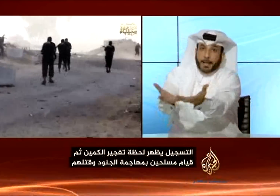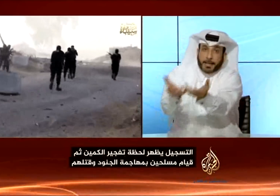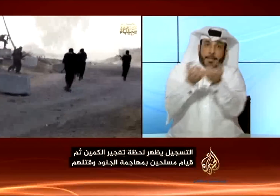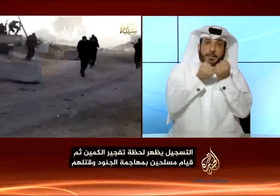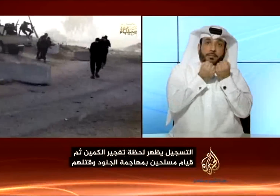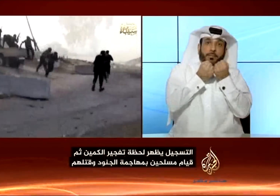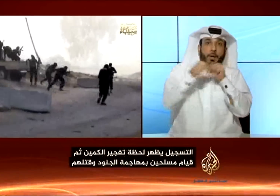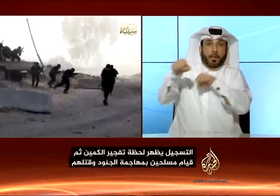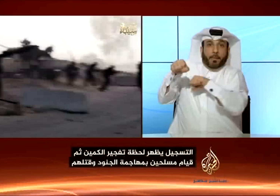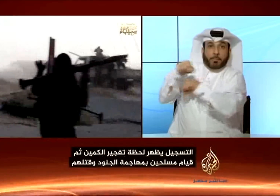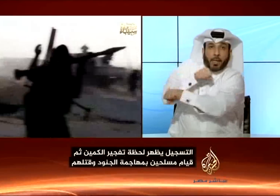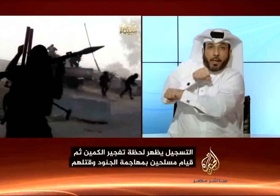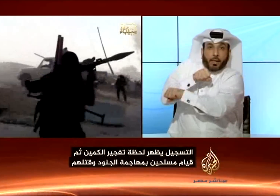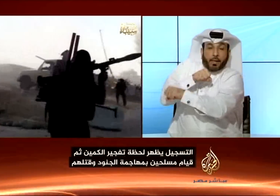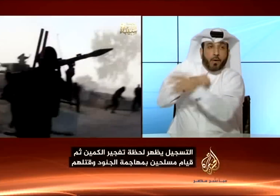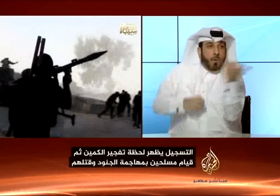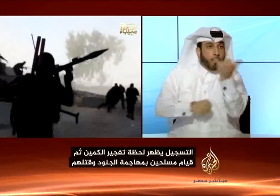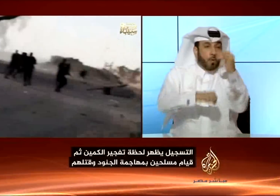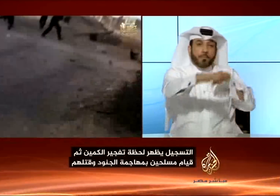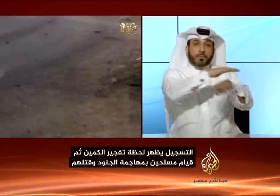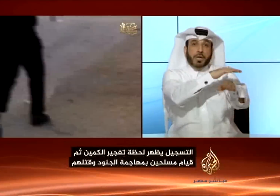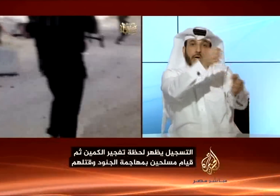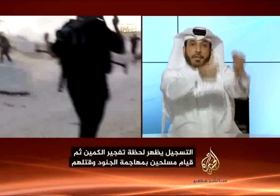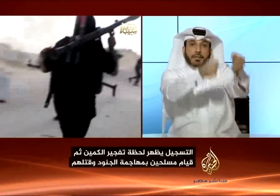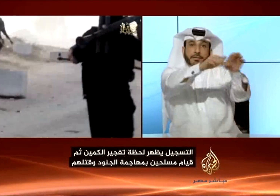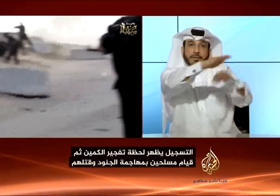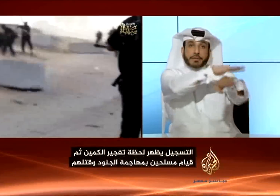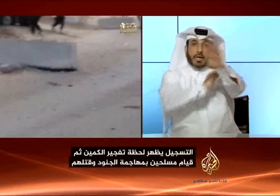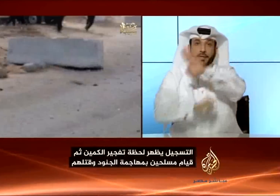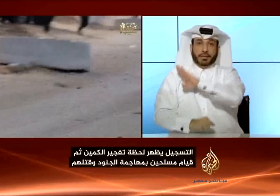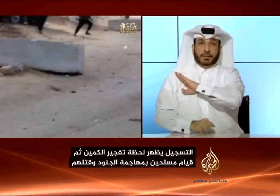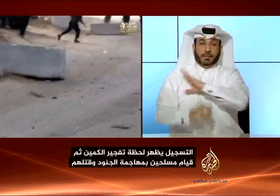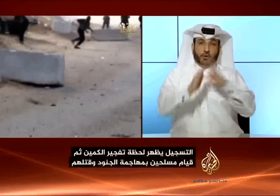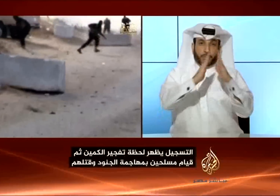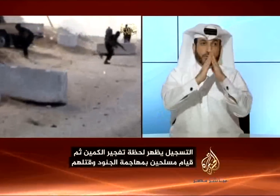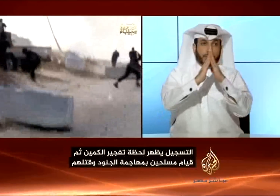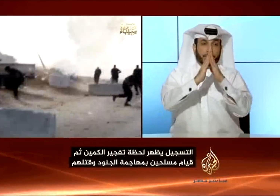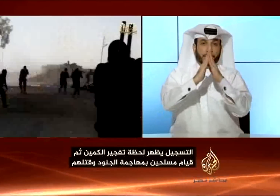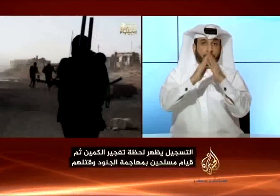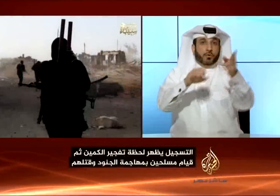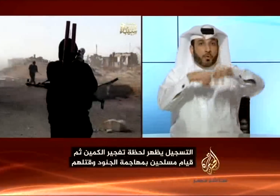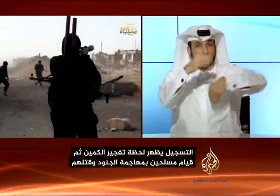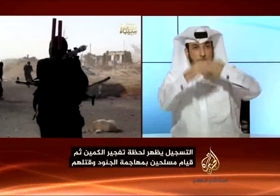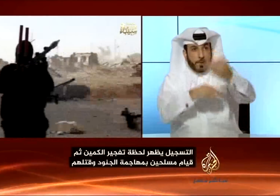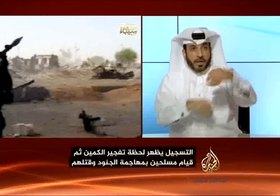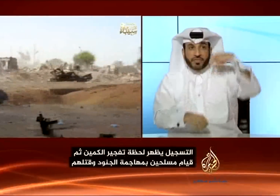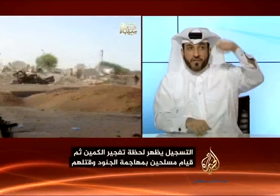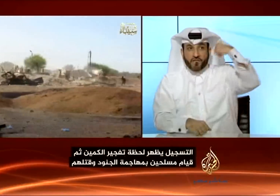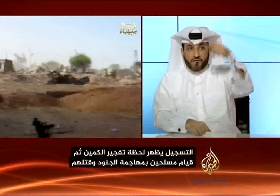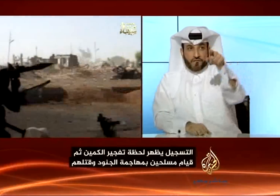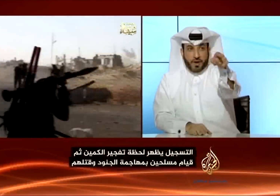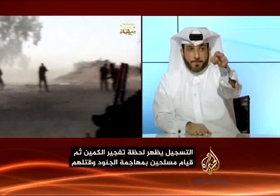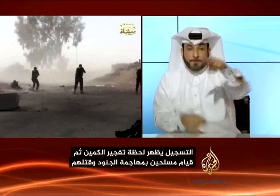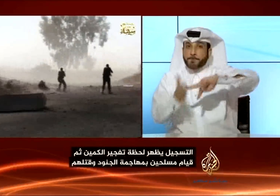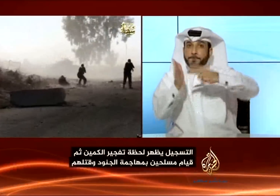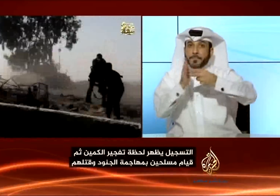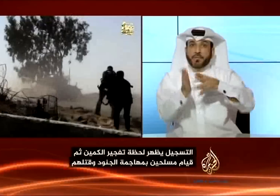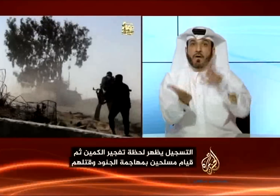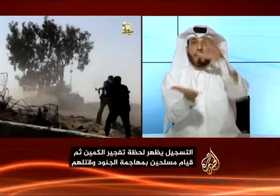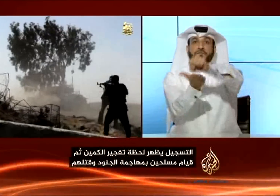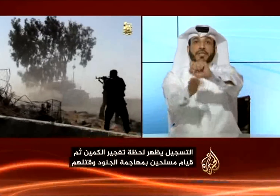والذخائر النوعيه التي كانت موجوده في الموقع كما يظهر السيطره على